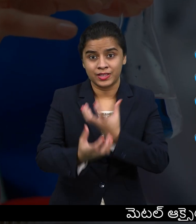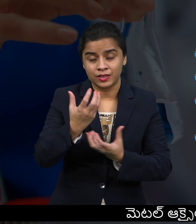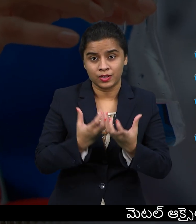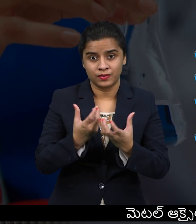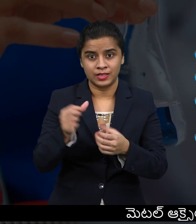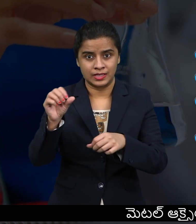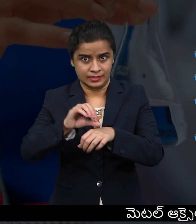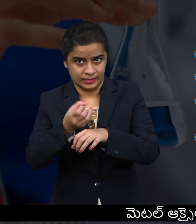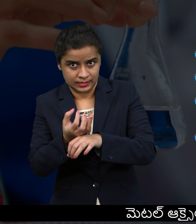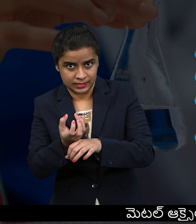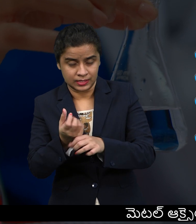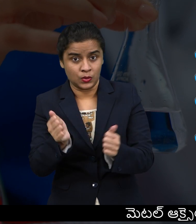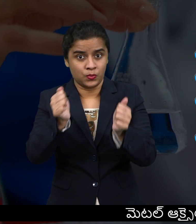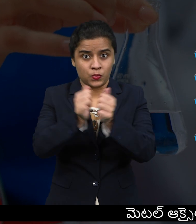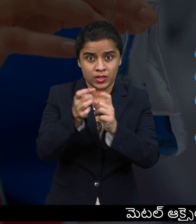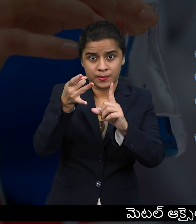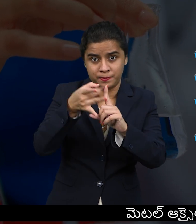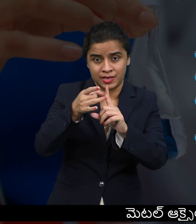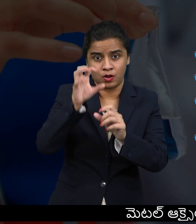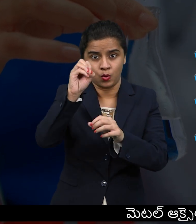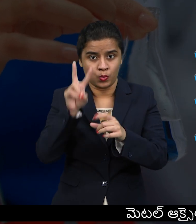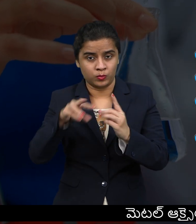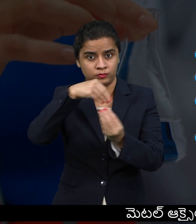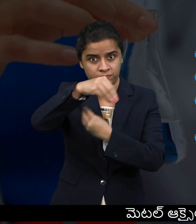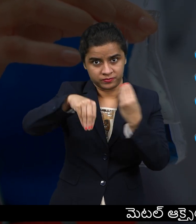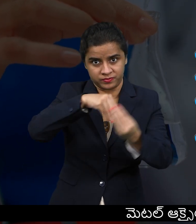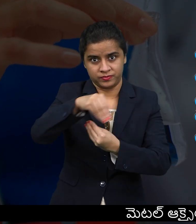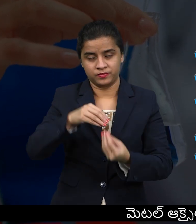మెటల్ ఆక్సైడ్లతో ఆమ్లాల ప్రతిచర్య,